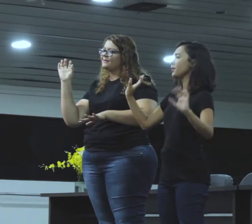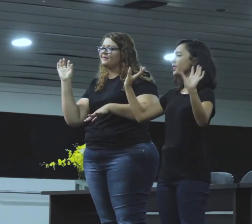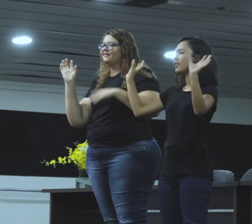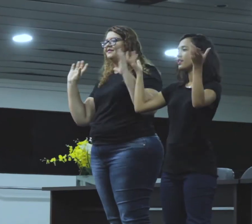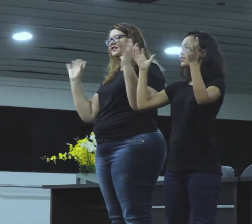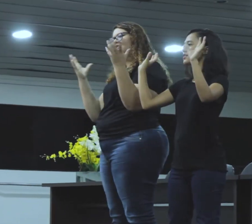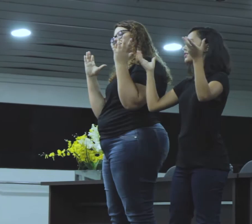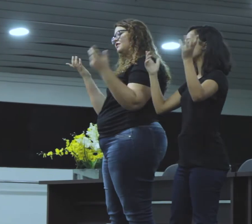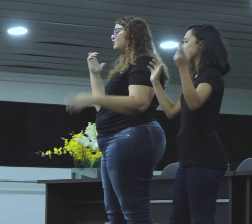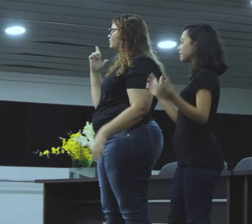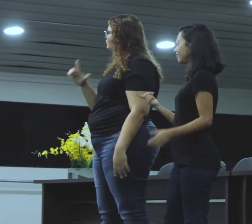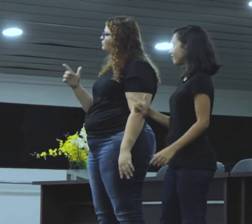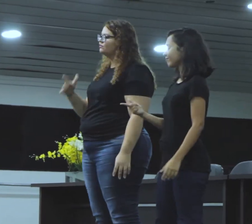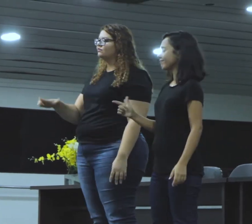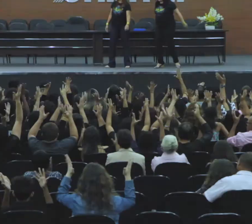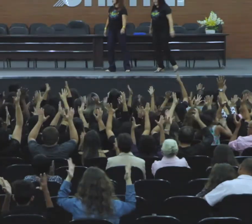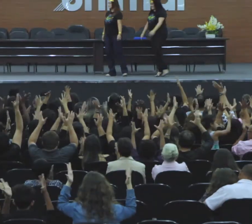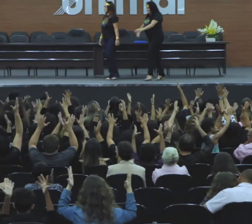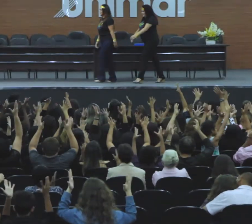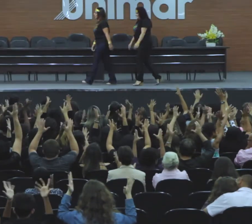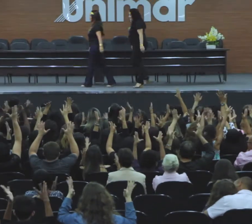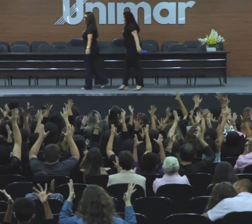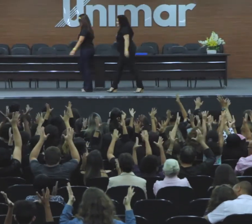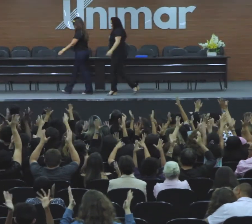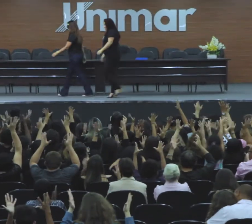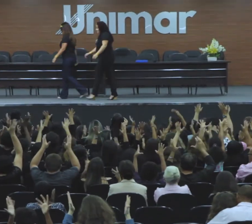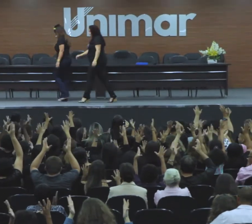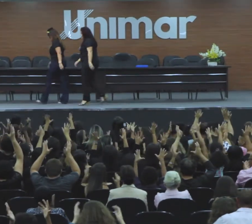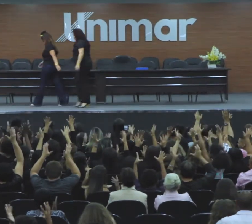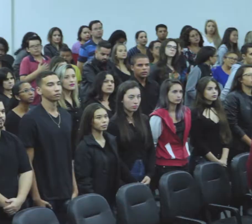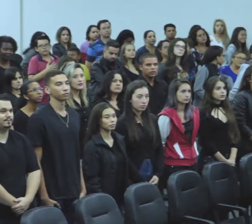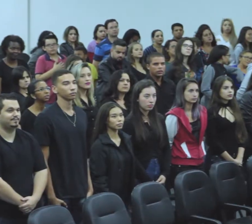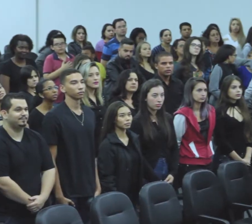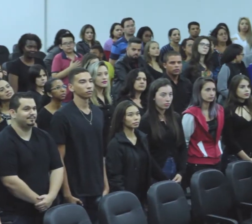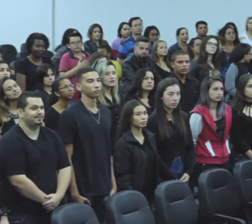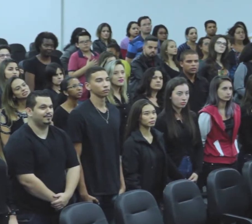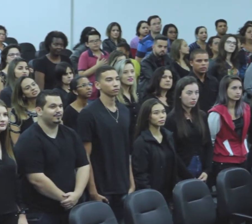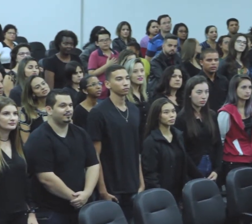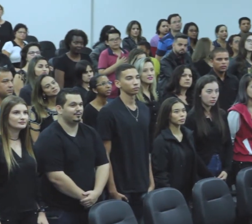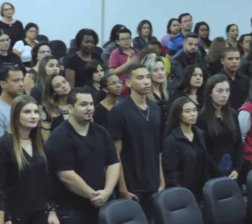na primeira segunda-feira do mês de março de 2019. Thaís Pompe para o Drops Unimar.